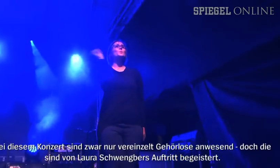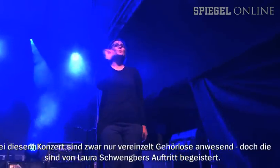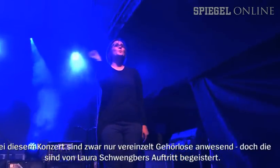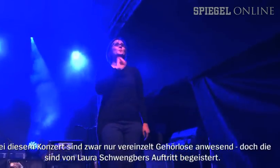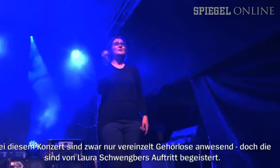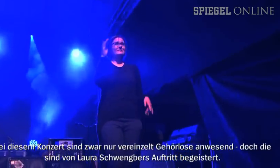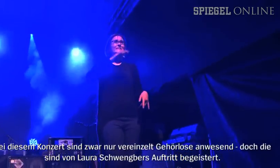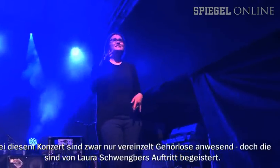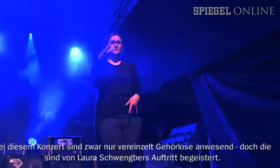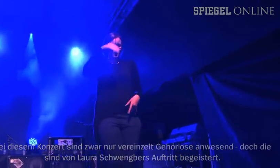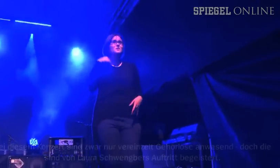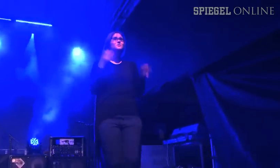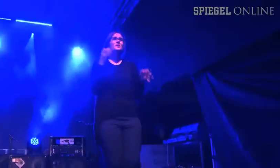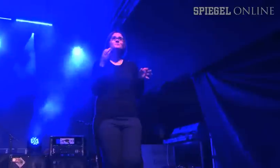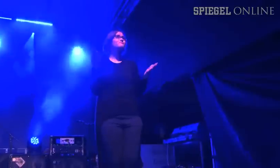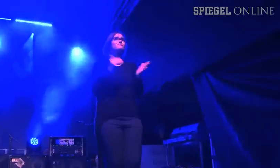Schwengbers Auftritt begeistert.